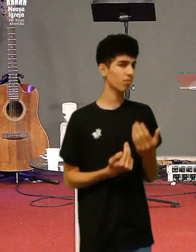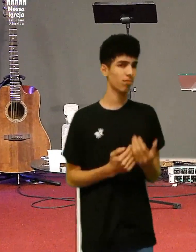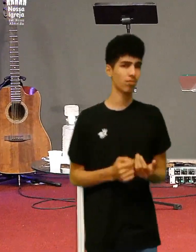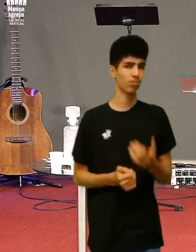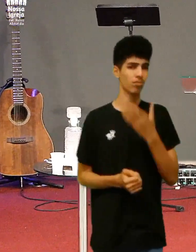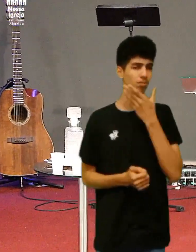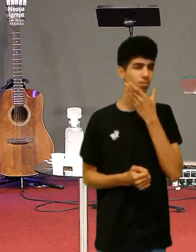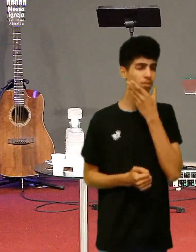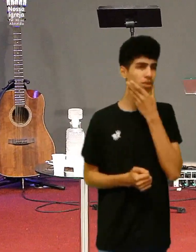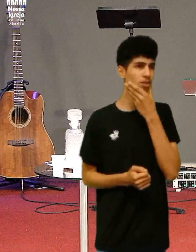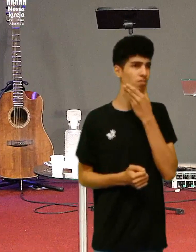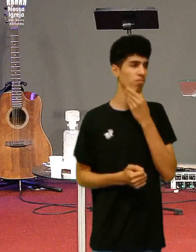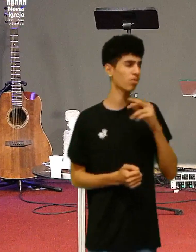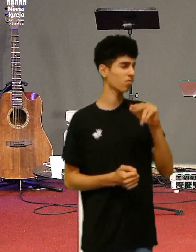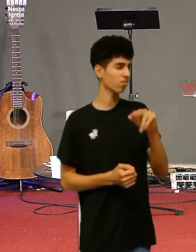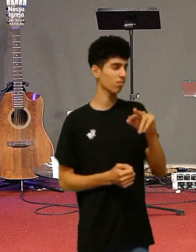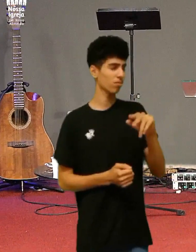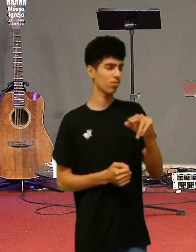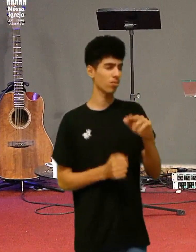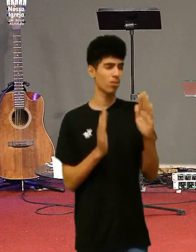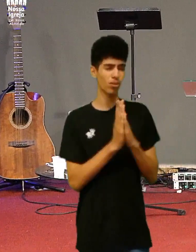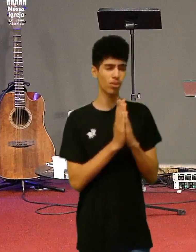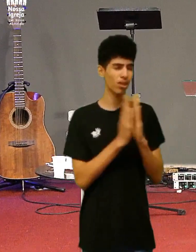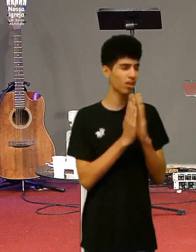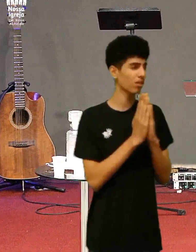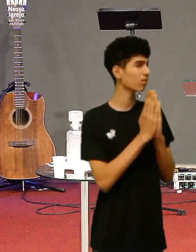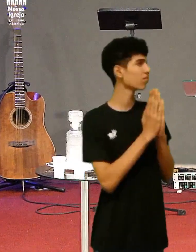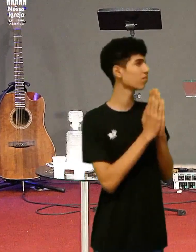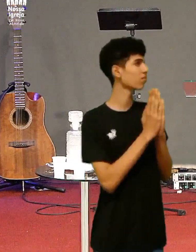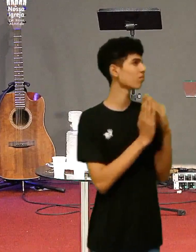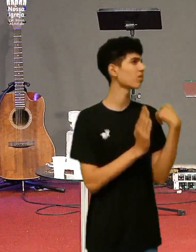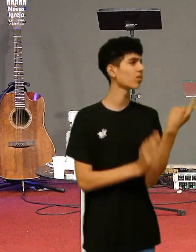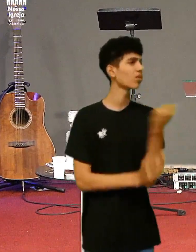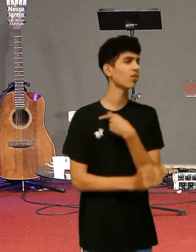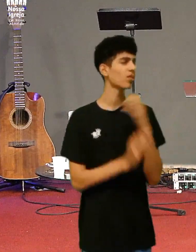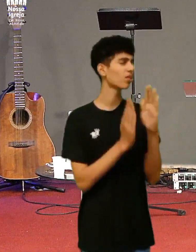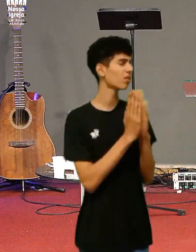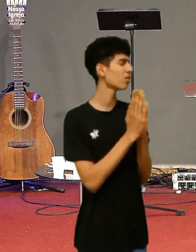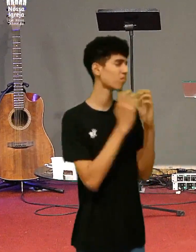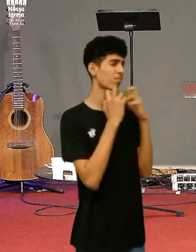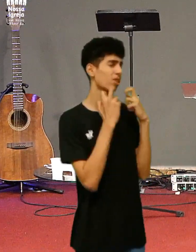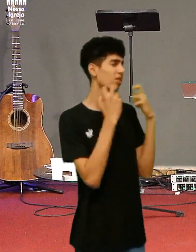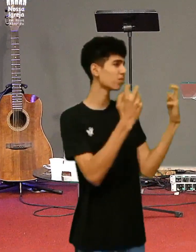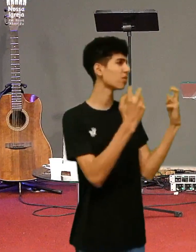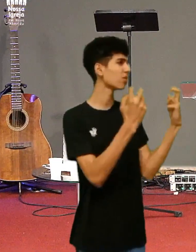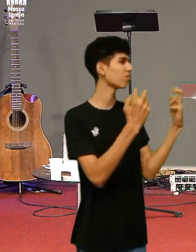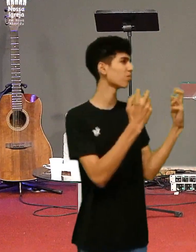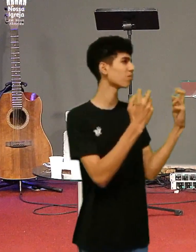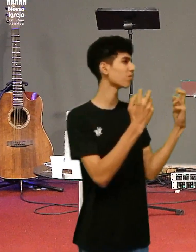piscina, nós clamamos pelos nossos amados desigrejados.